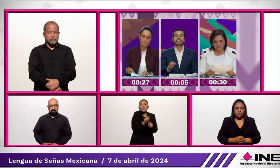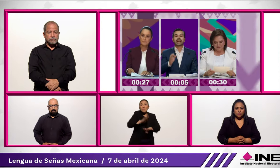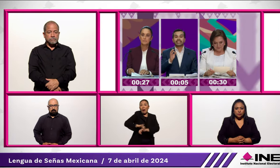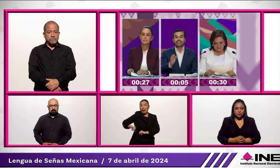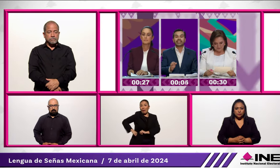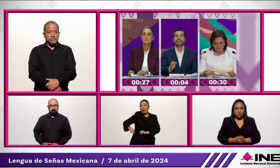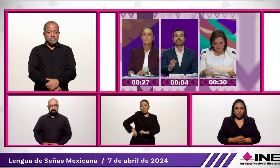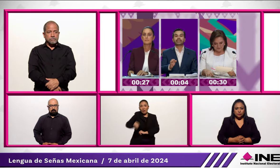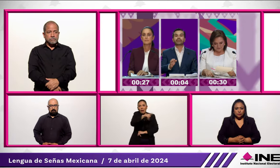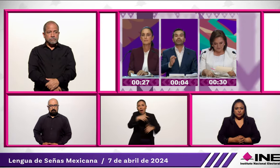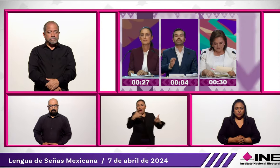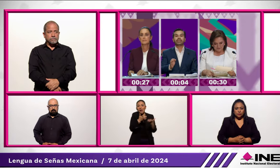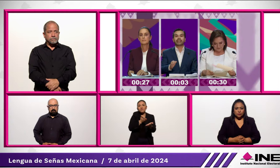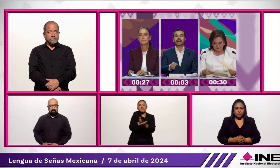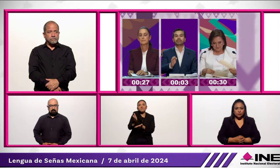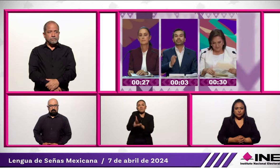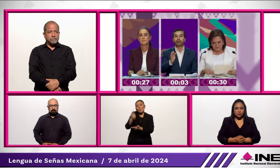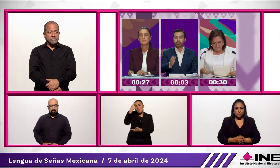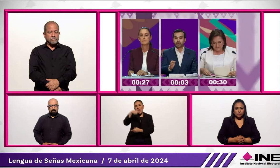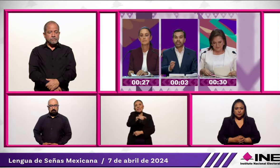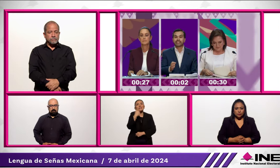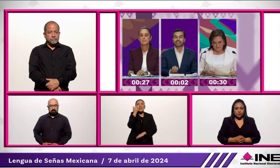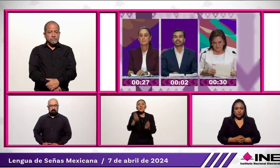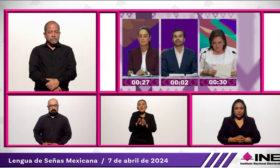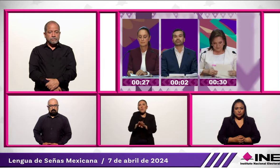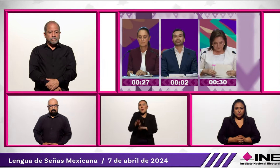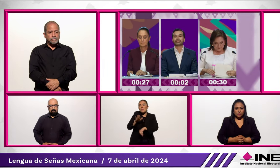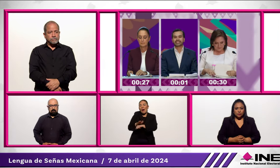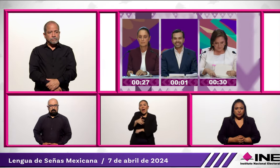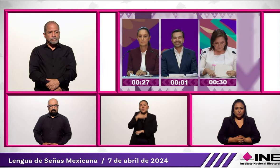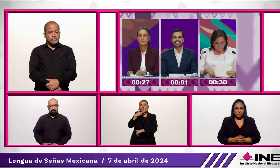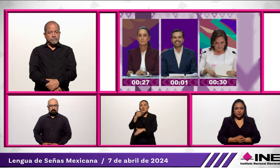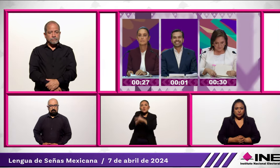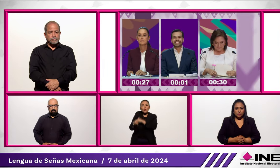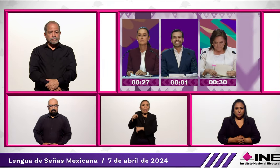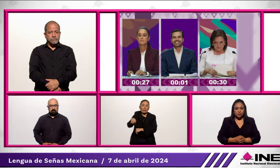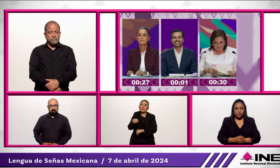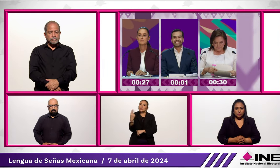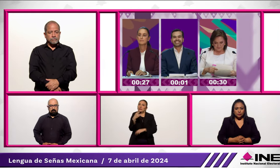interés que inciden con ánimos de corrupción en estas instituciones.